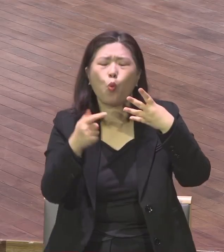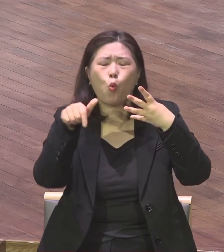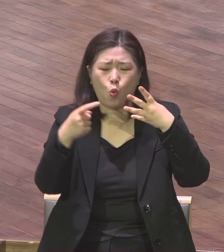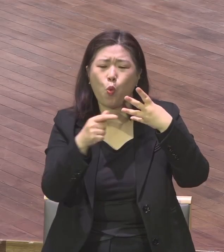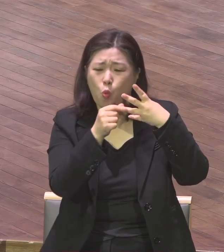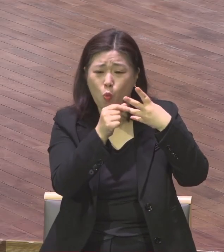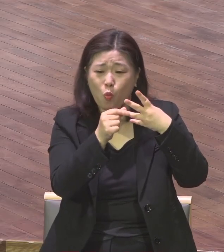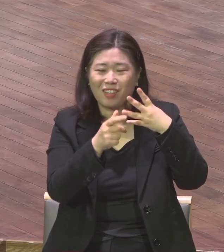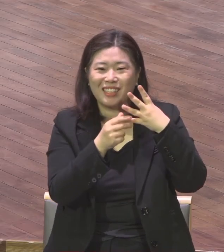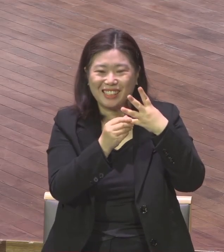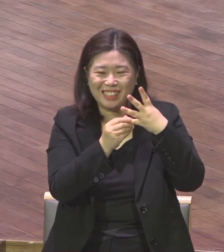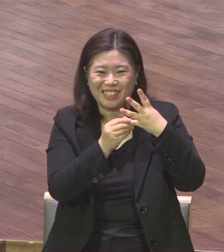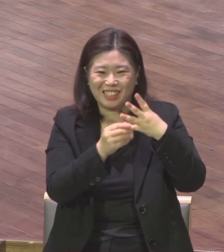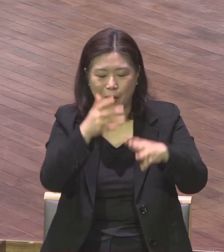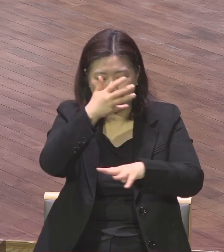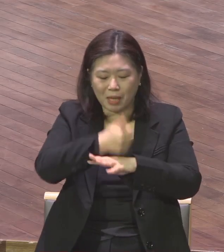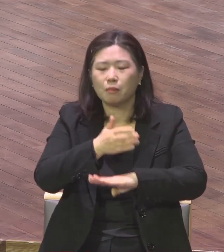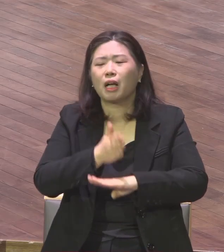감사가 나오는데요.